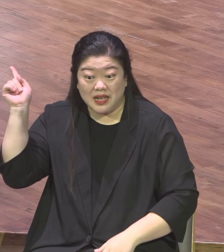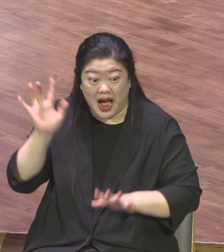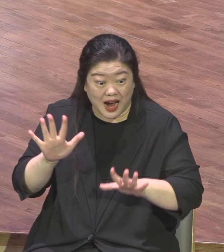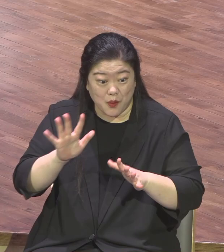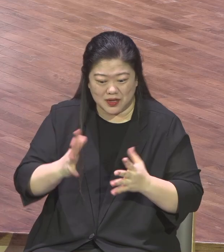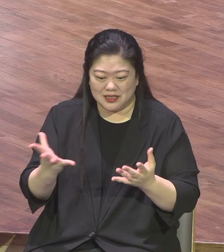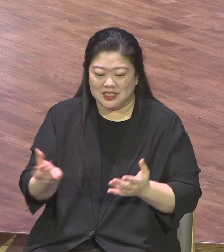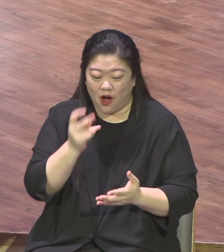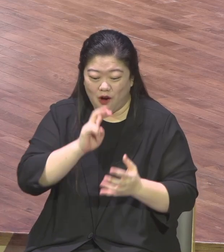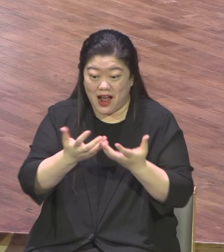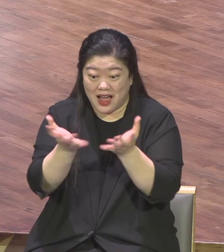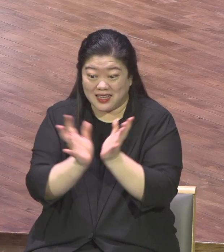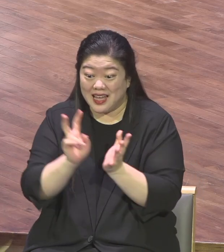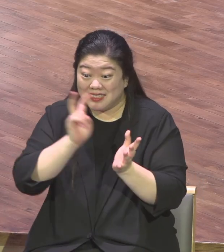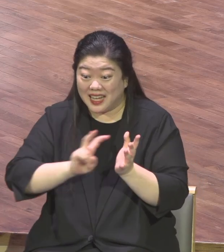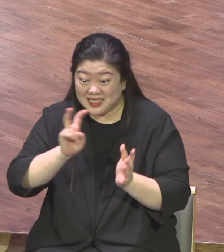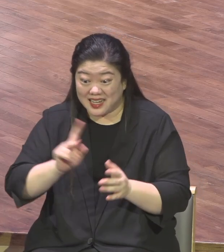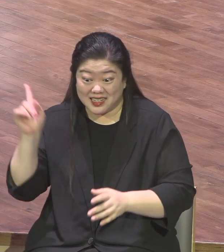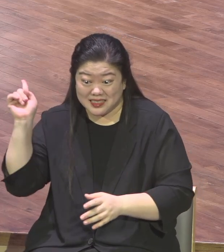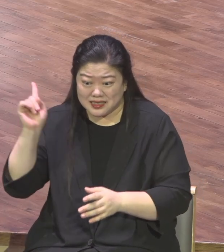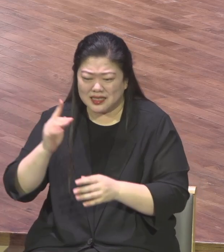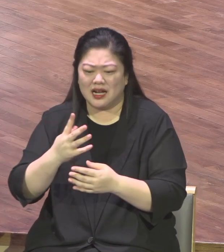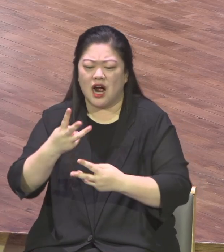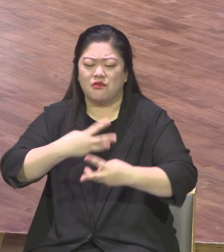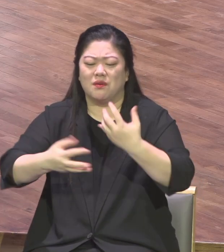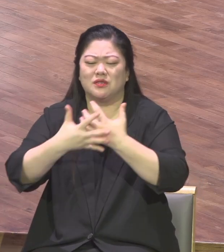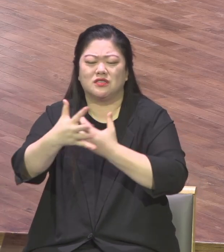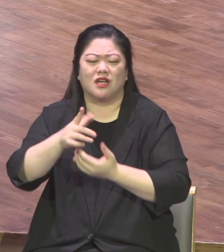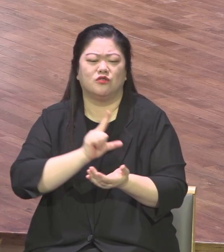들으세요. 한 1000번 들었나?